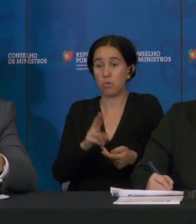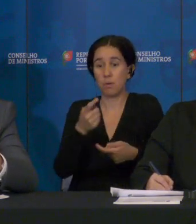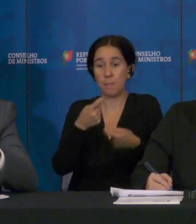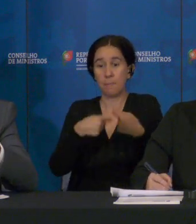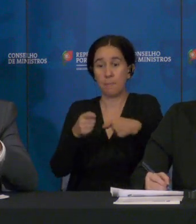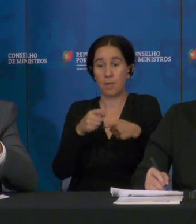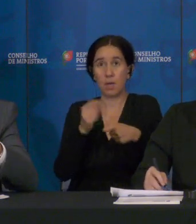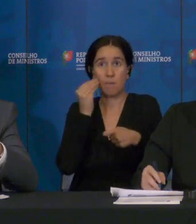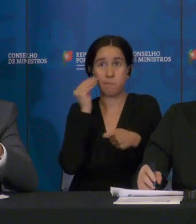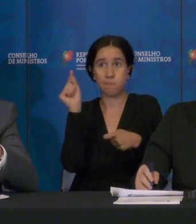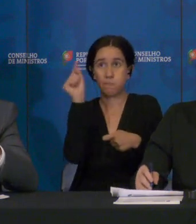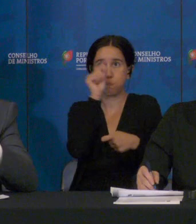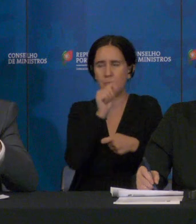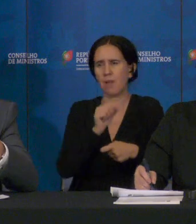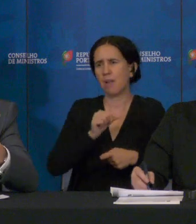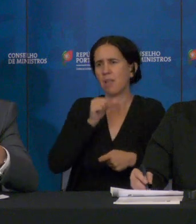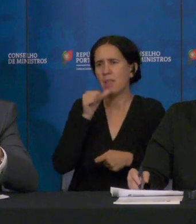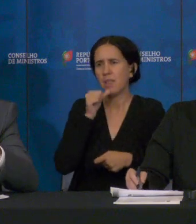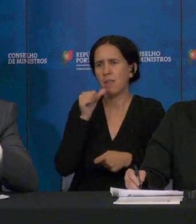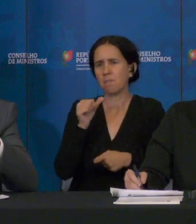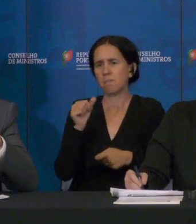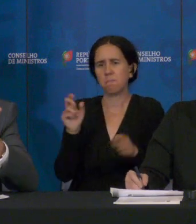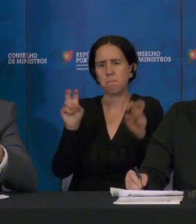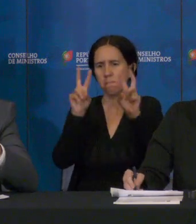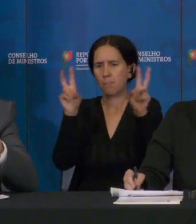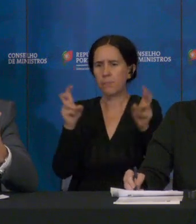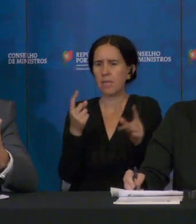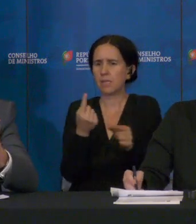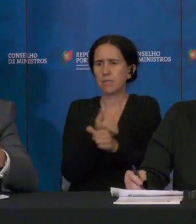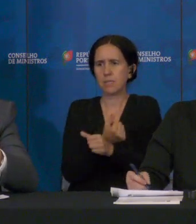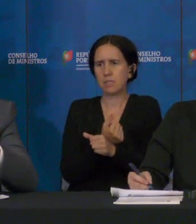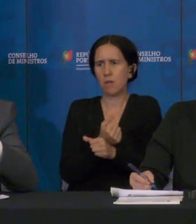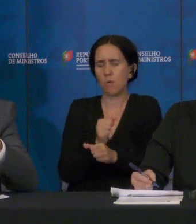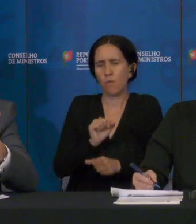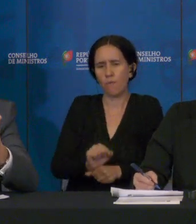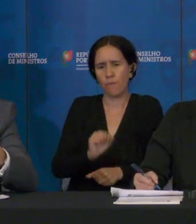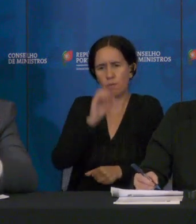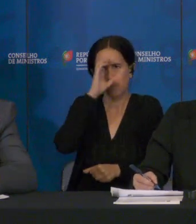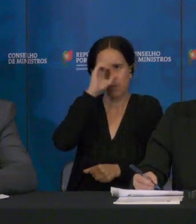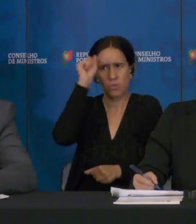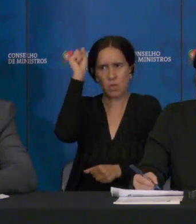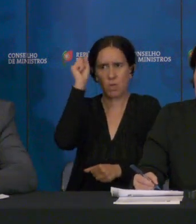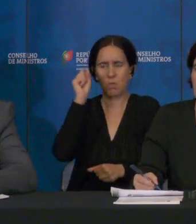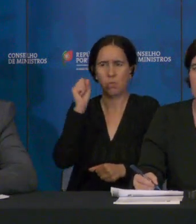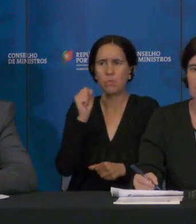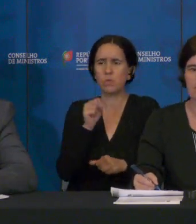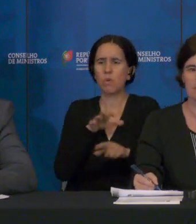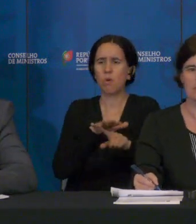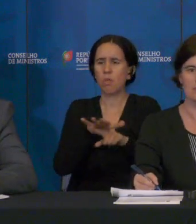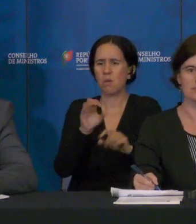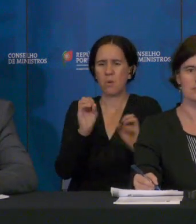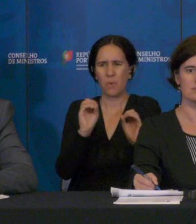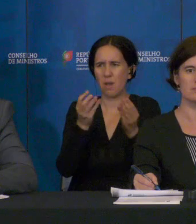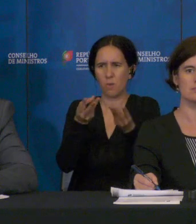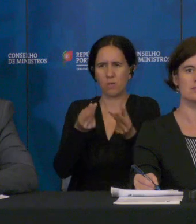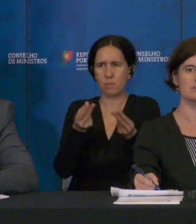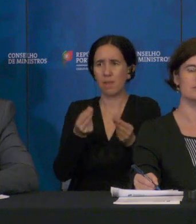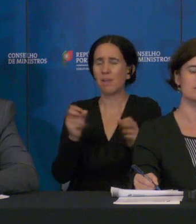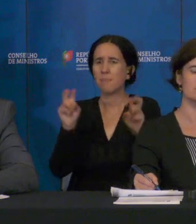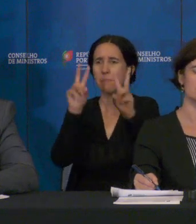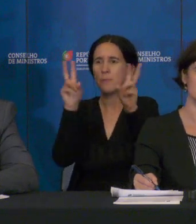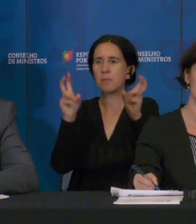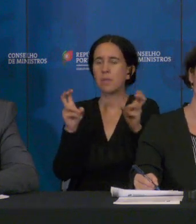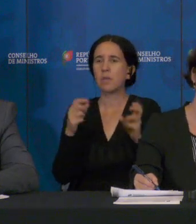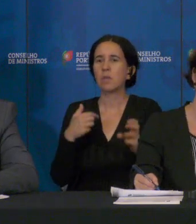mercado, tipicamente será tratada como uma aquisição de um ativo pelo Estado e, portanto, não terá impacto orçamental. Mas não queria, nesta matéria,